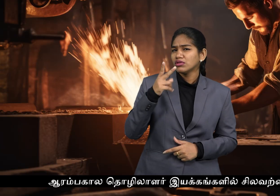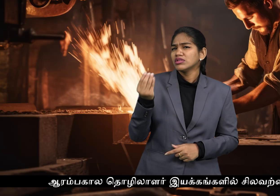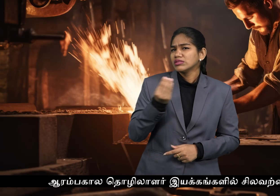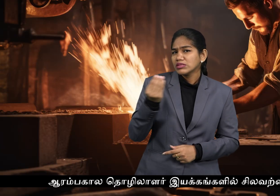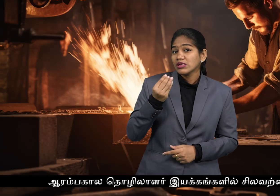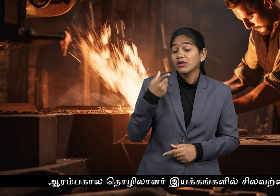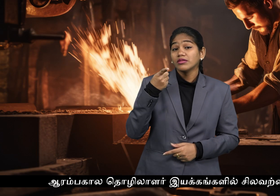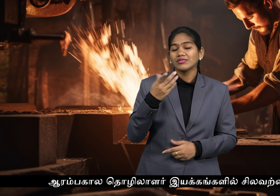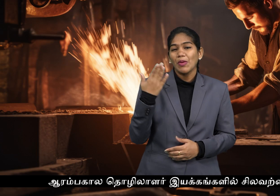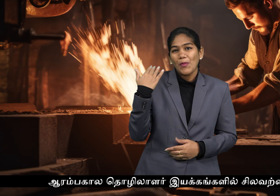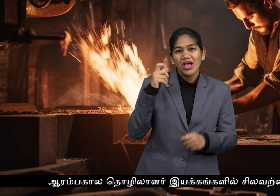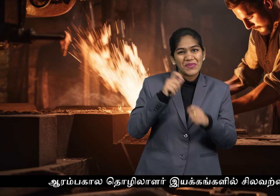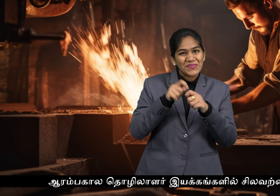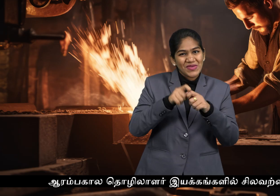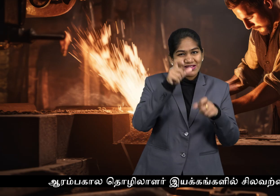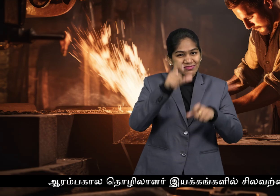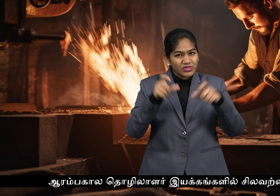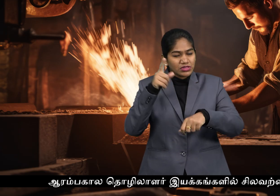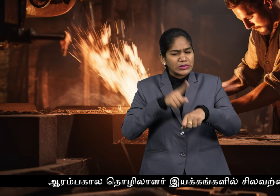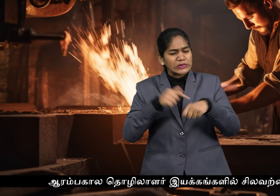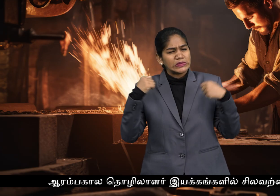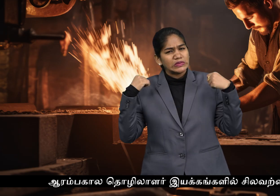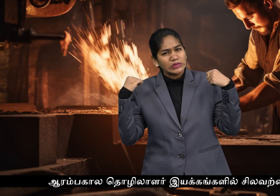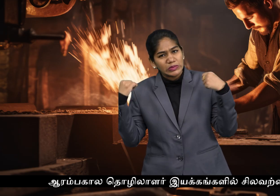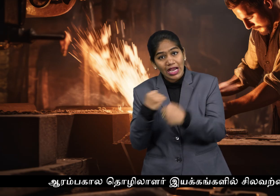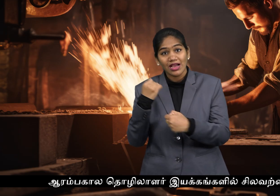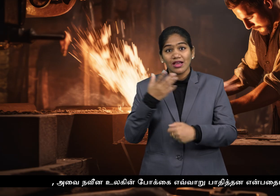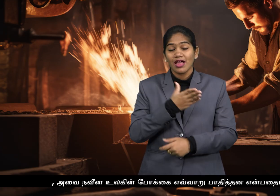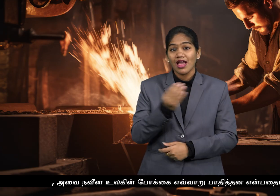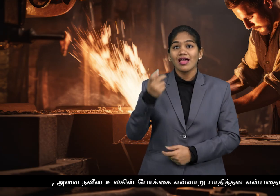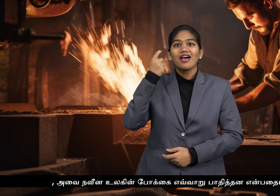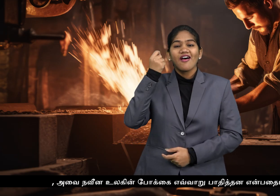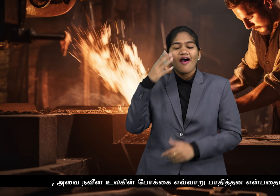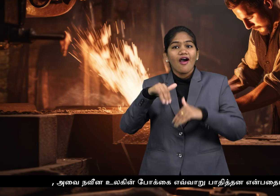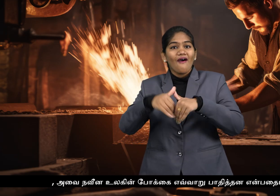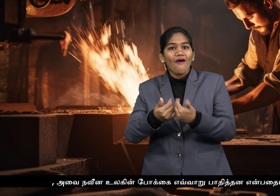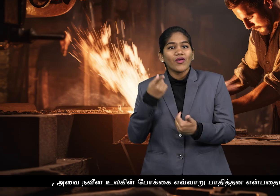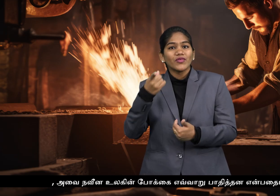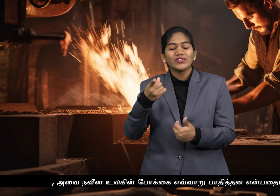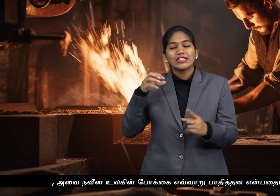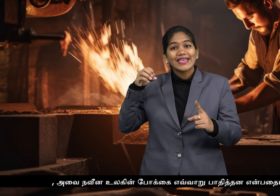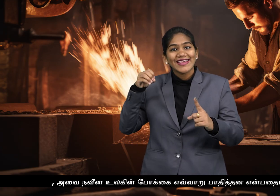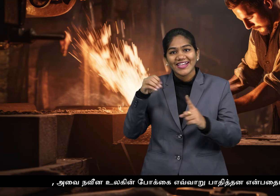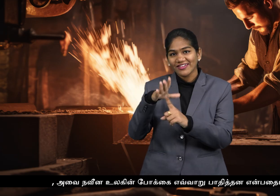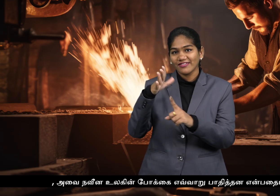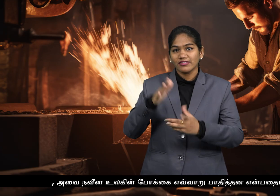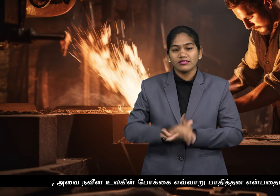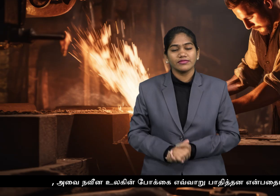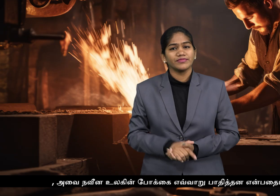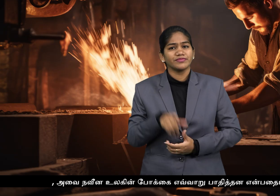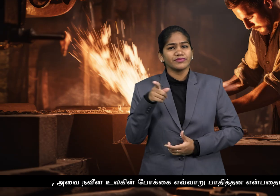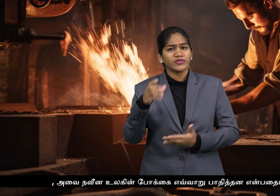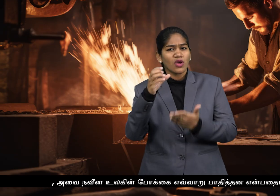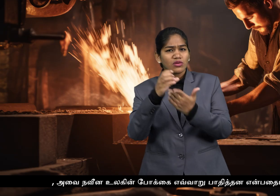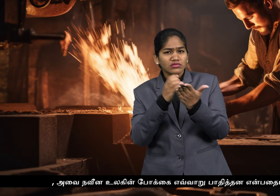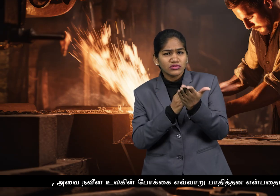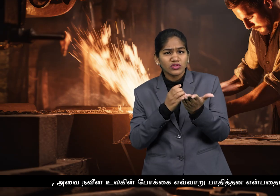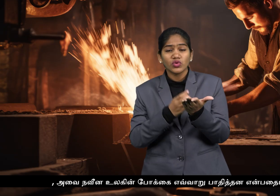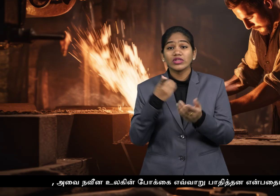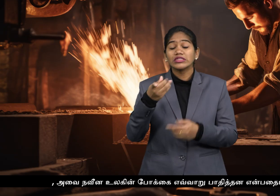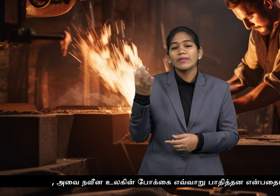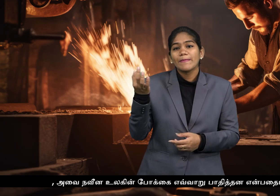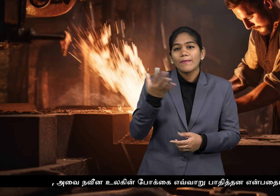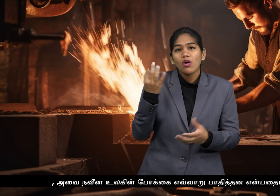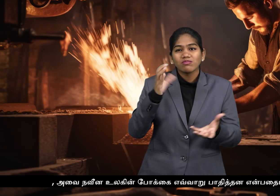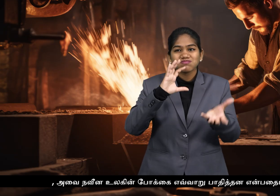ஆரம்பகால தொழிலாளர் இயக்கங்களில் சிலவற்றை பார்ப்போம். அவை நவீன உலகின் போக்கை எவ்வாறு பாதித்தன என்பதை புரிந்து